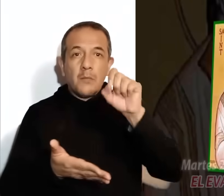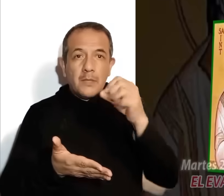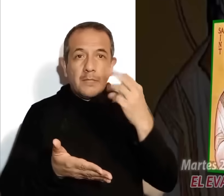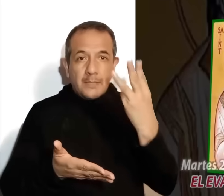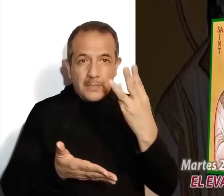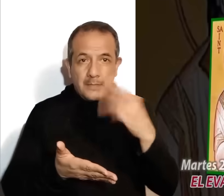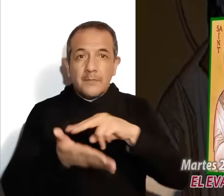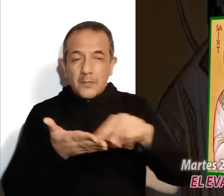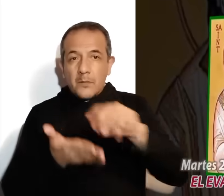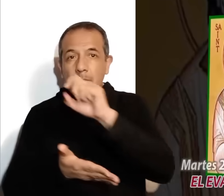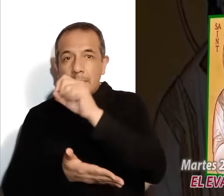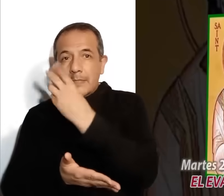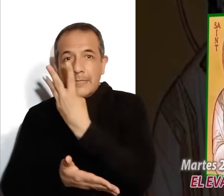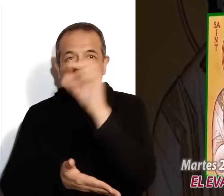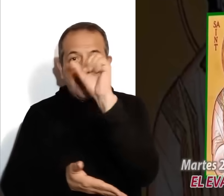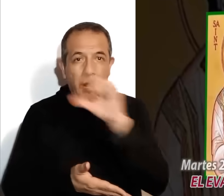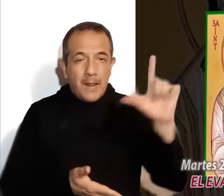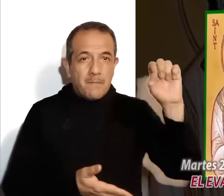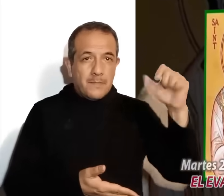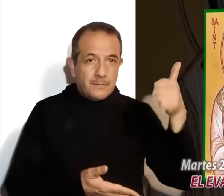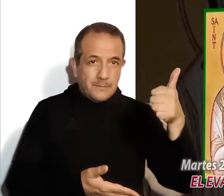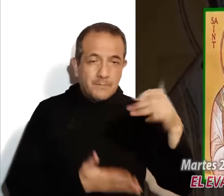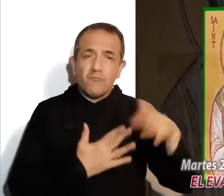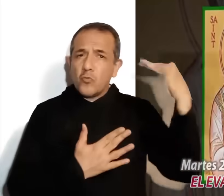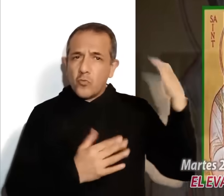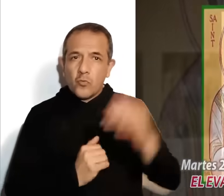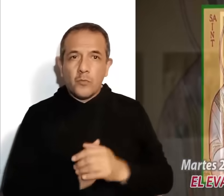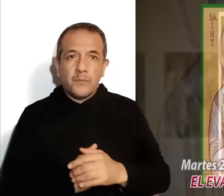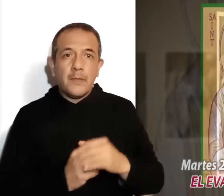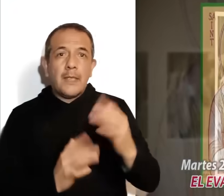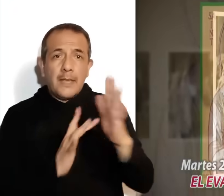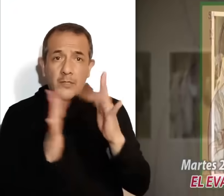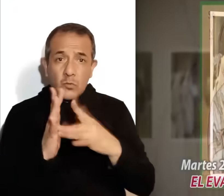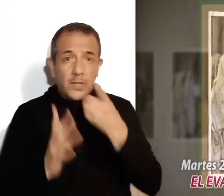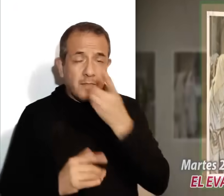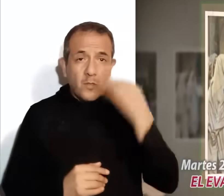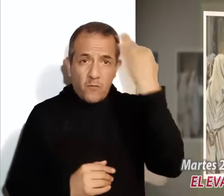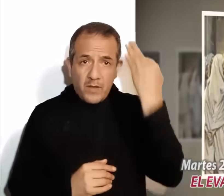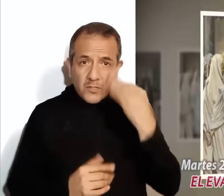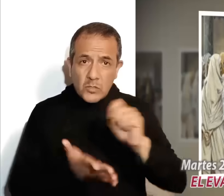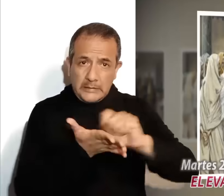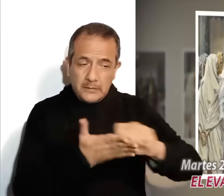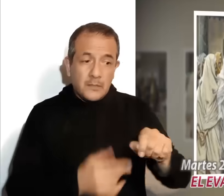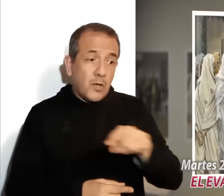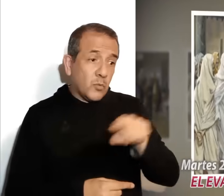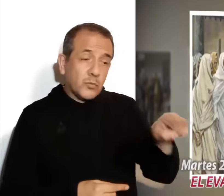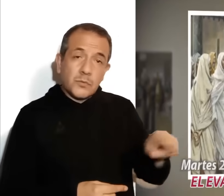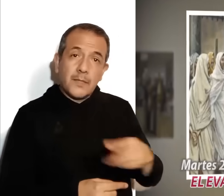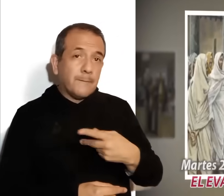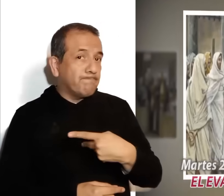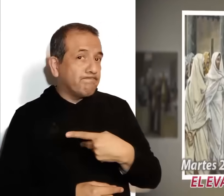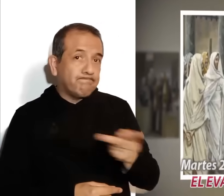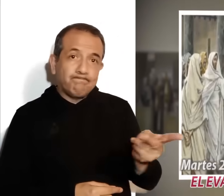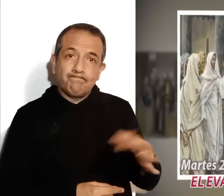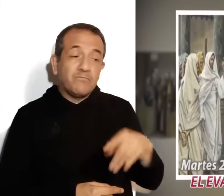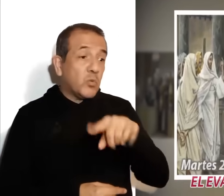del 23 al 26. En aquel tiempo Jesús dijo a los escribas y fariseos: ¡Ay de ustedes, escribas